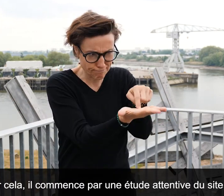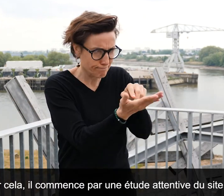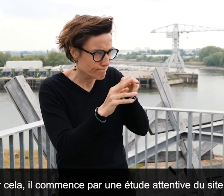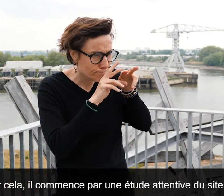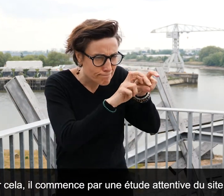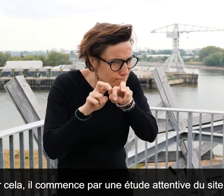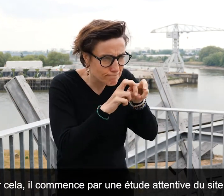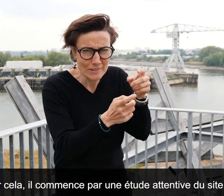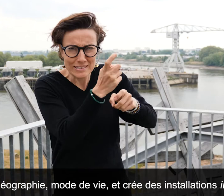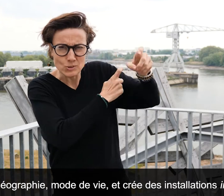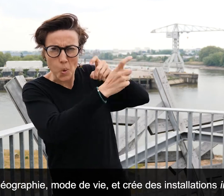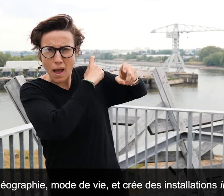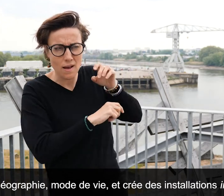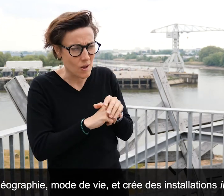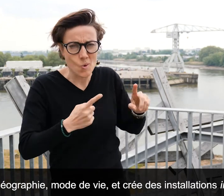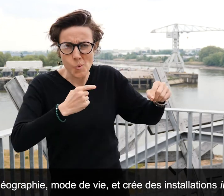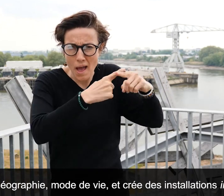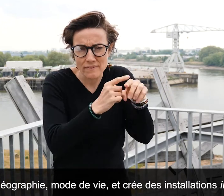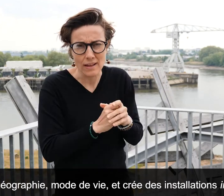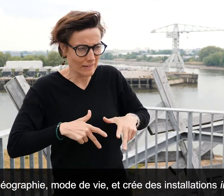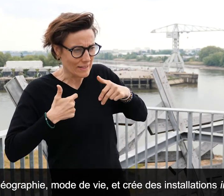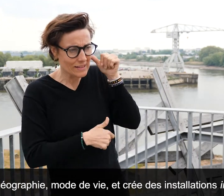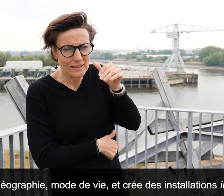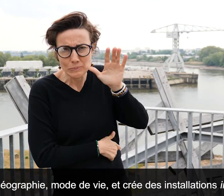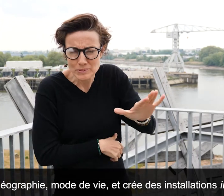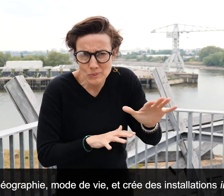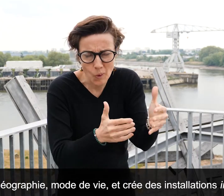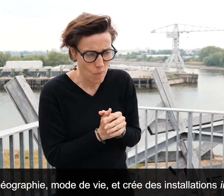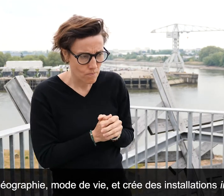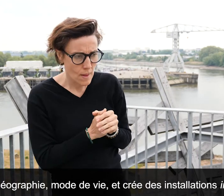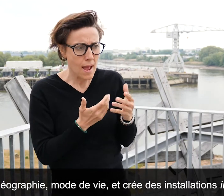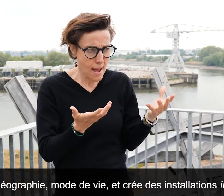histoire géographie mode de vie et créer des installations in situ